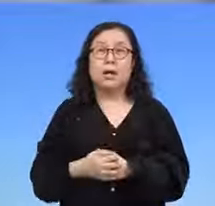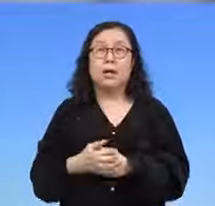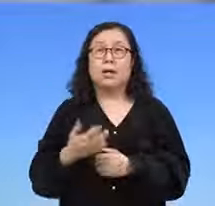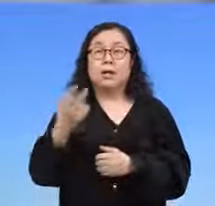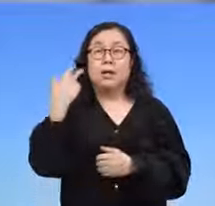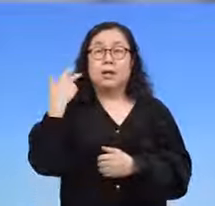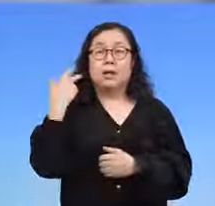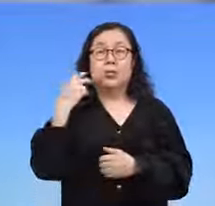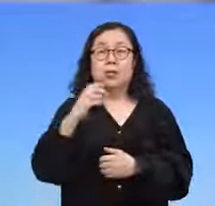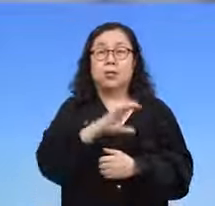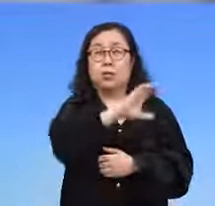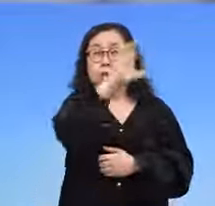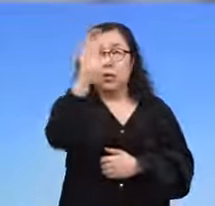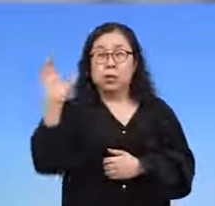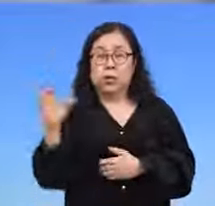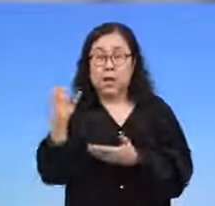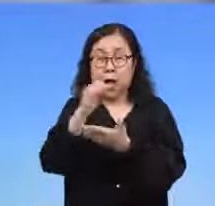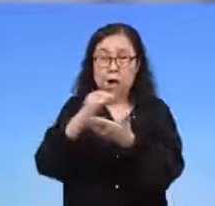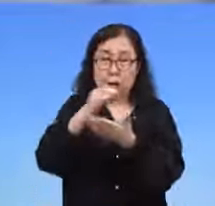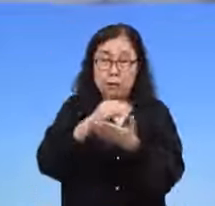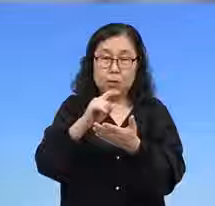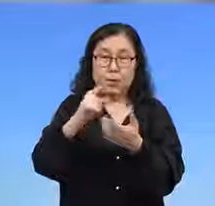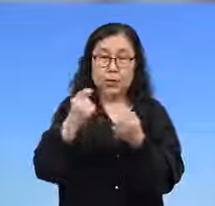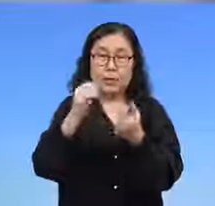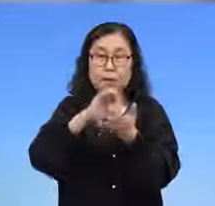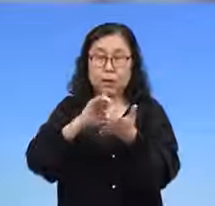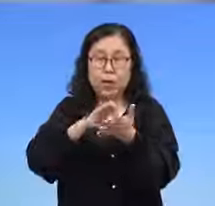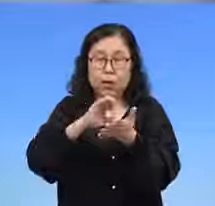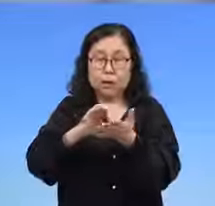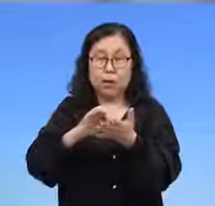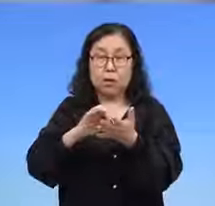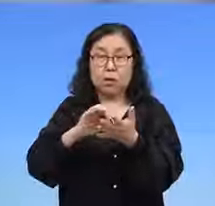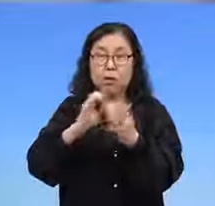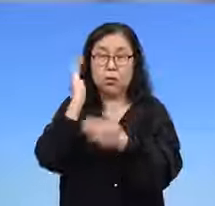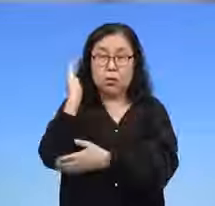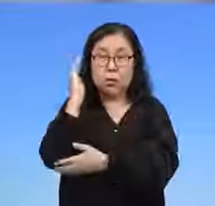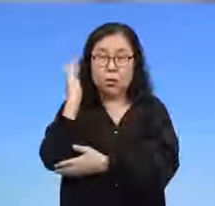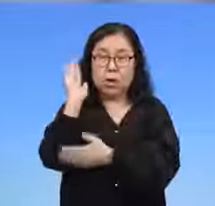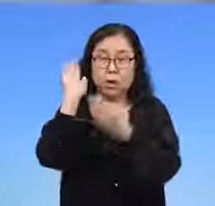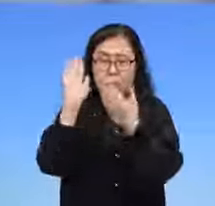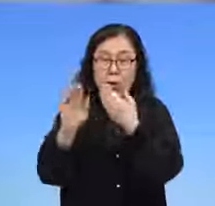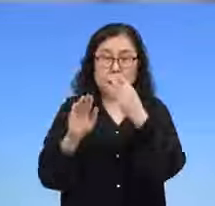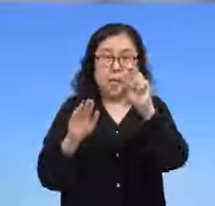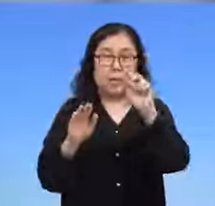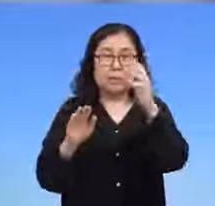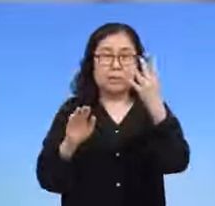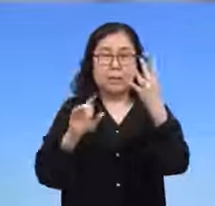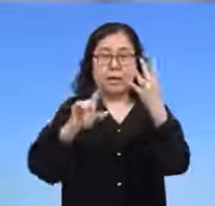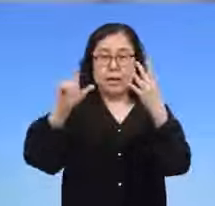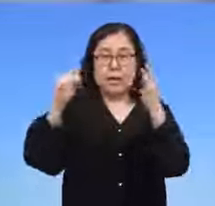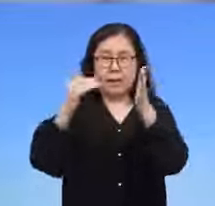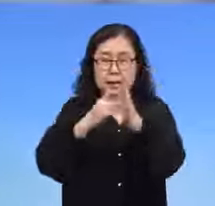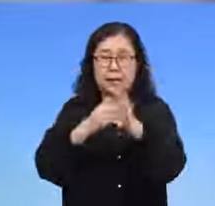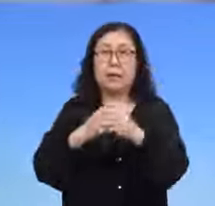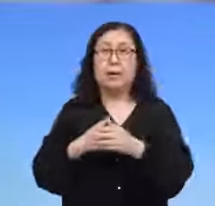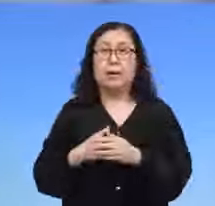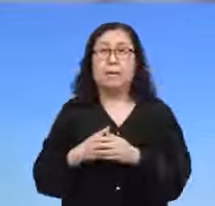지난주에 성탄헌금을 이런 용도로 쓰겠다고 설교한 이후로요, 성탄절이 되기도 전에 24일까지